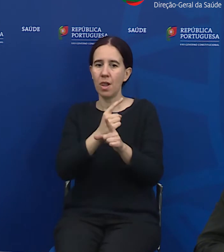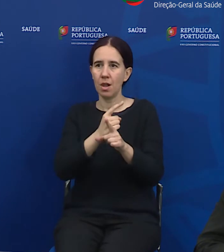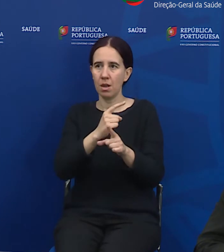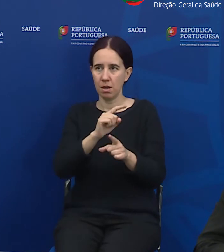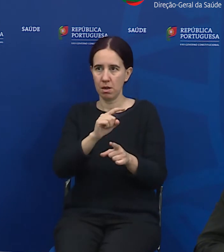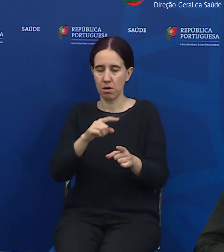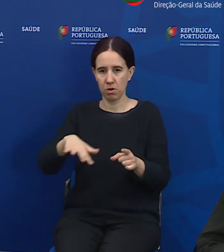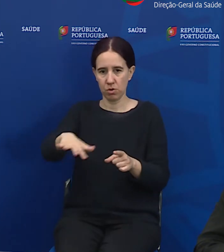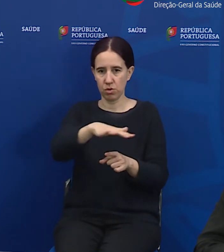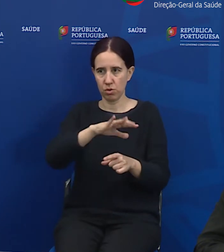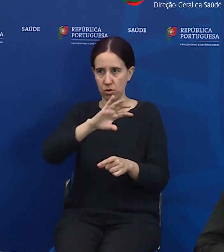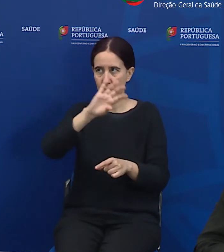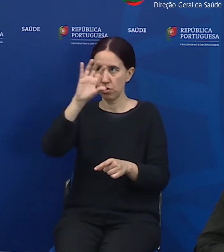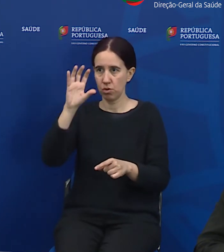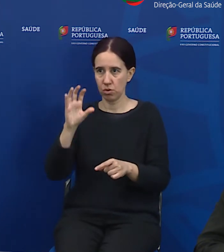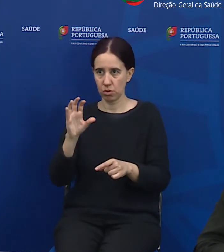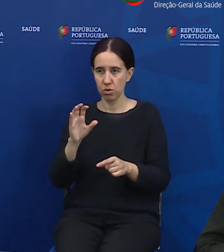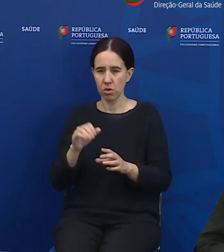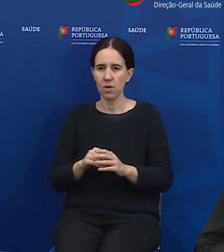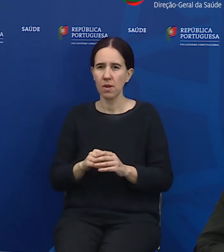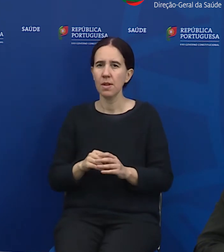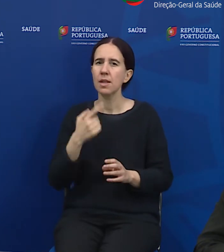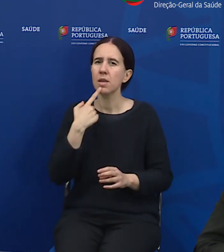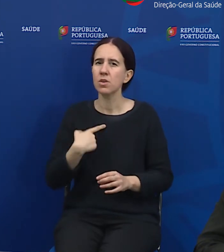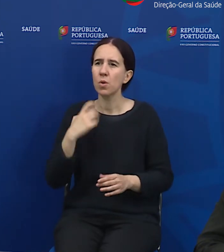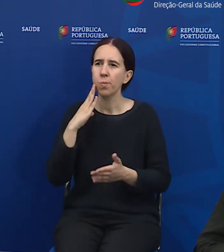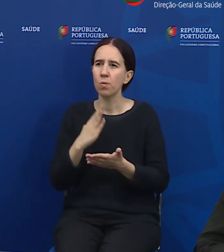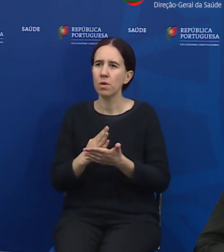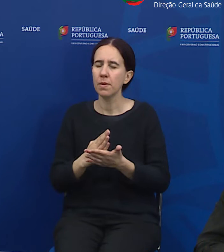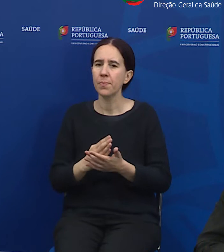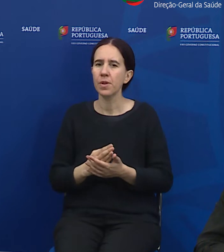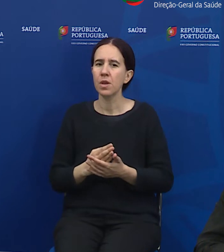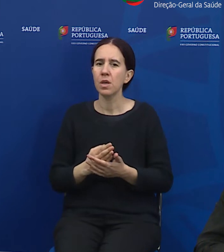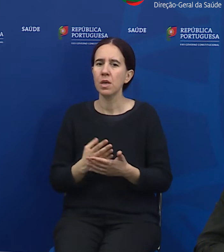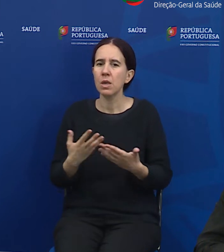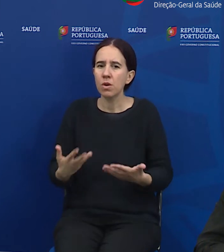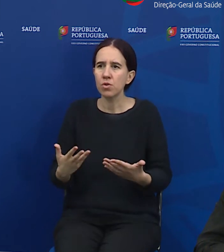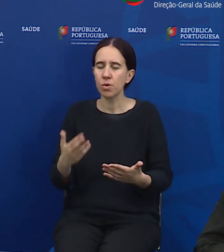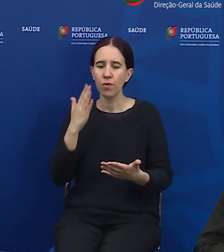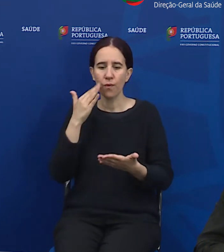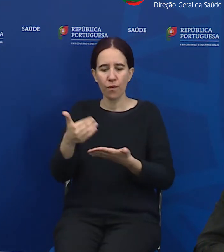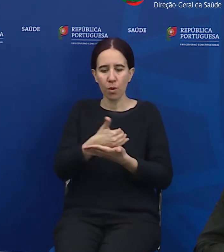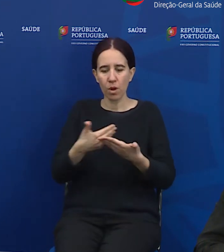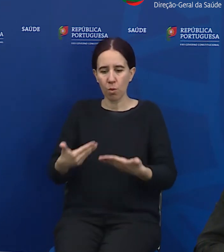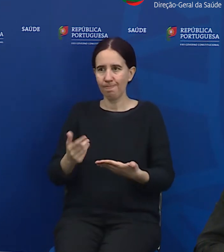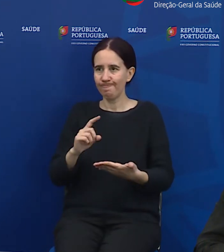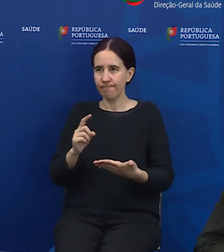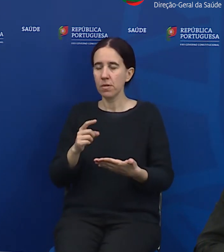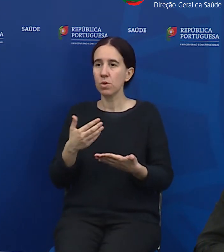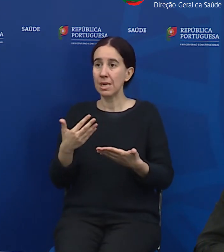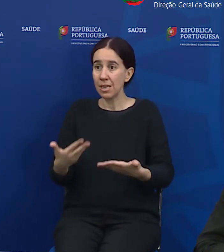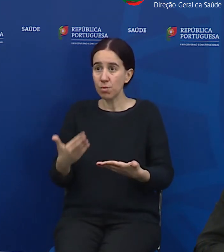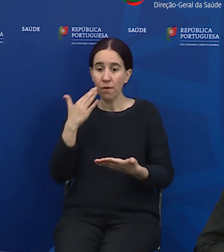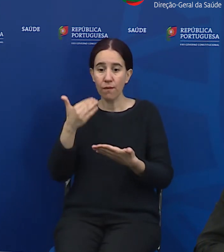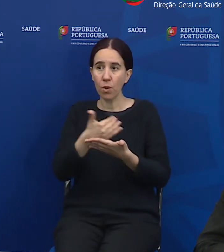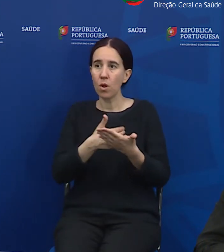países da europa em relação a segunda a última questão que colocou eu não tenho neste momento os valores atualizados porque se for estão a ser transmitidos